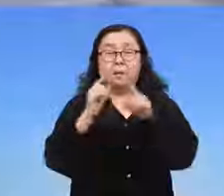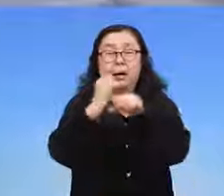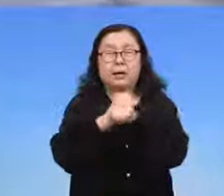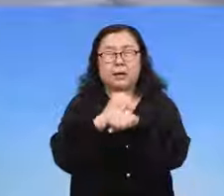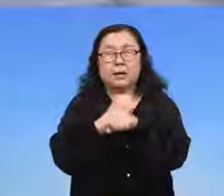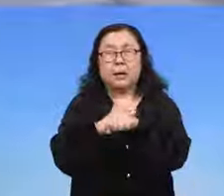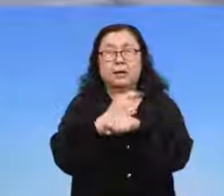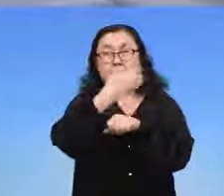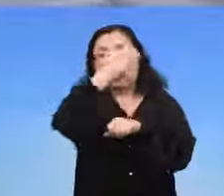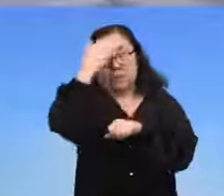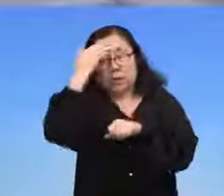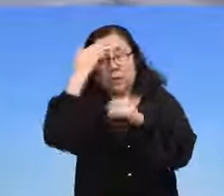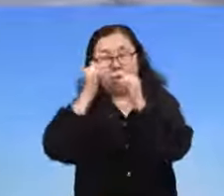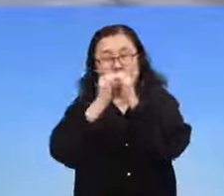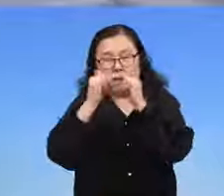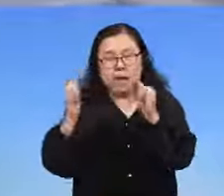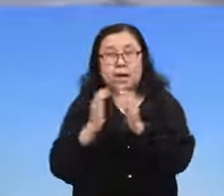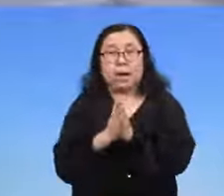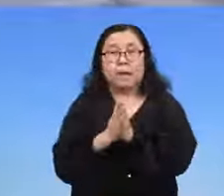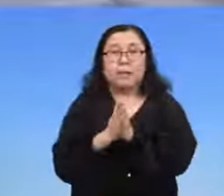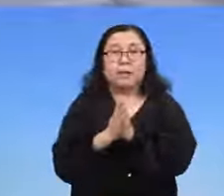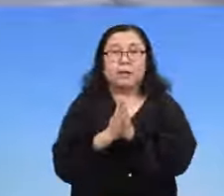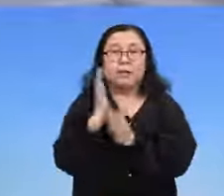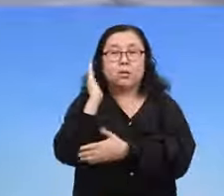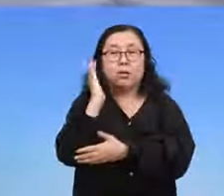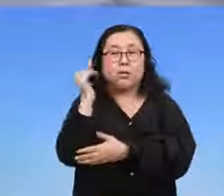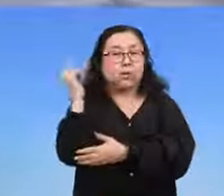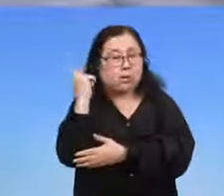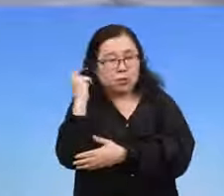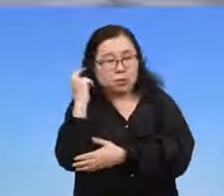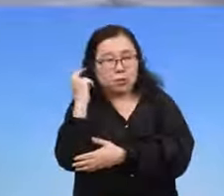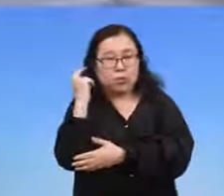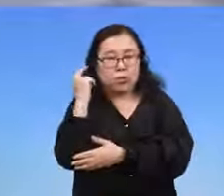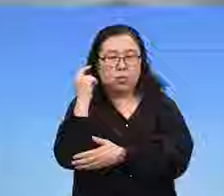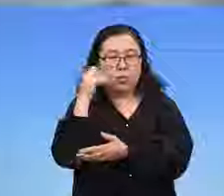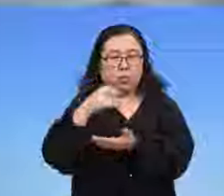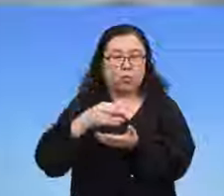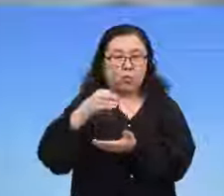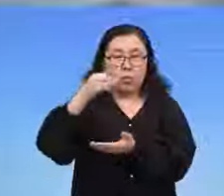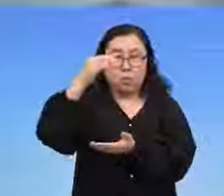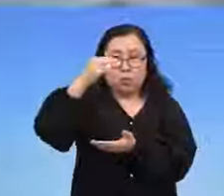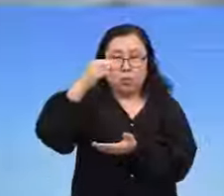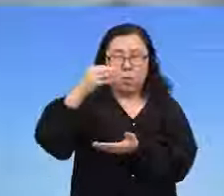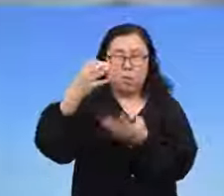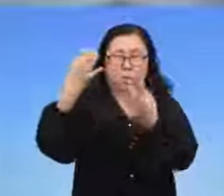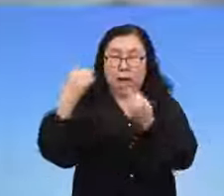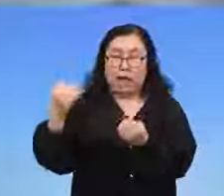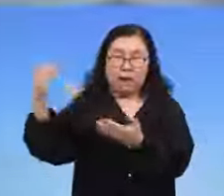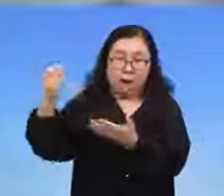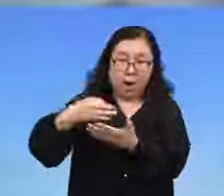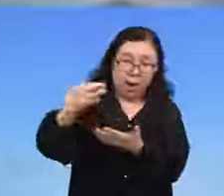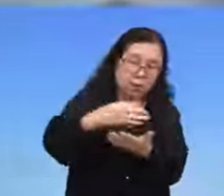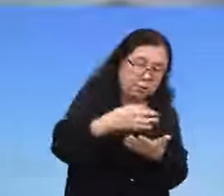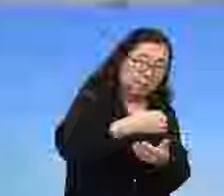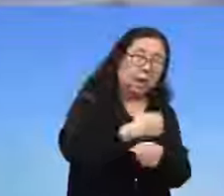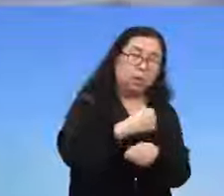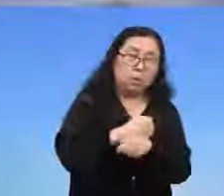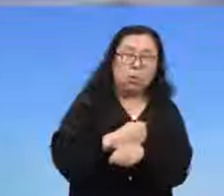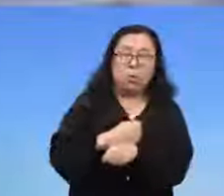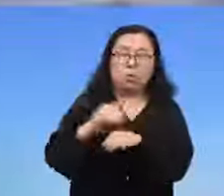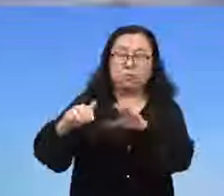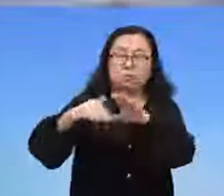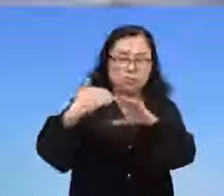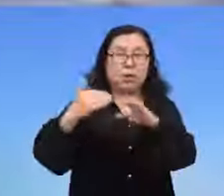거예요. 그리고는 큰 금액의 헌금을 하고 저한테 메일을 보내온 겁니다. 내용 일부를 읽어